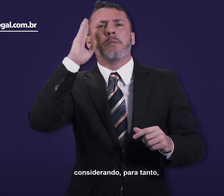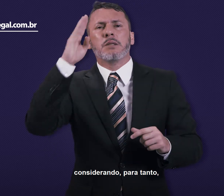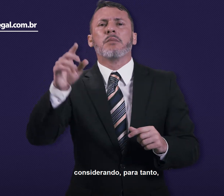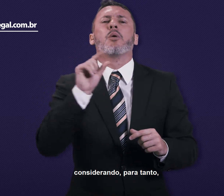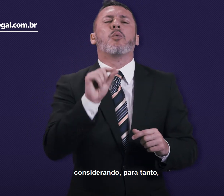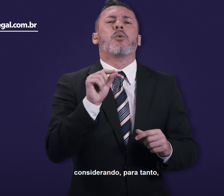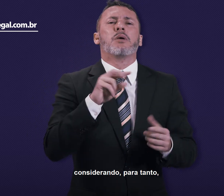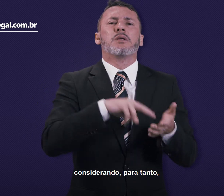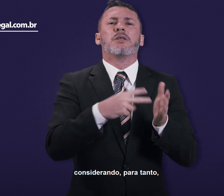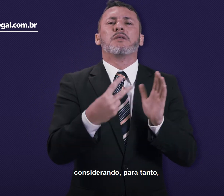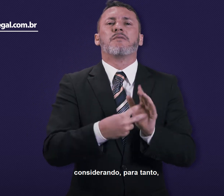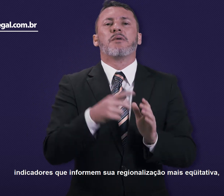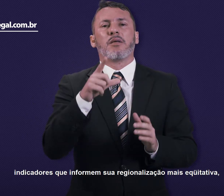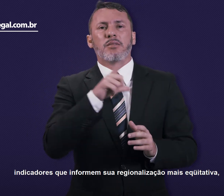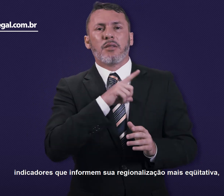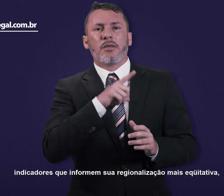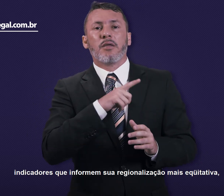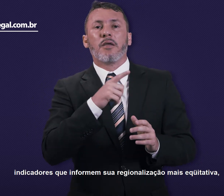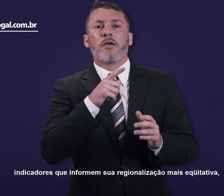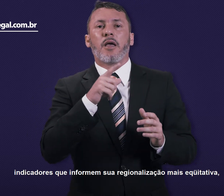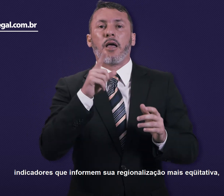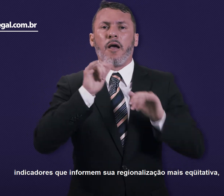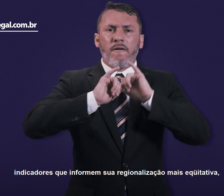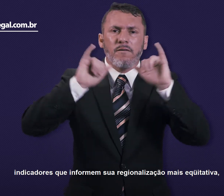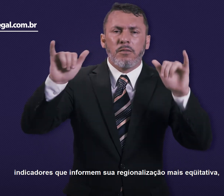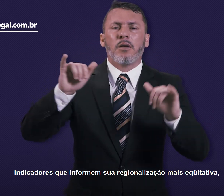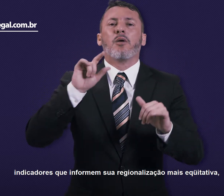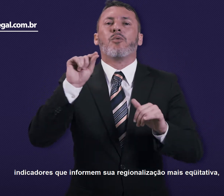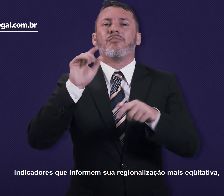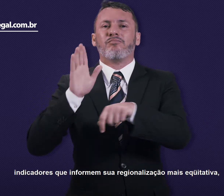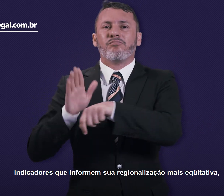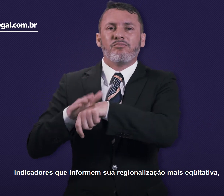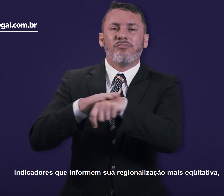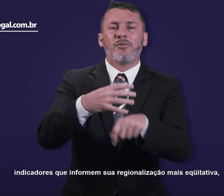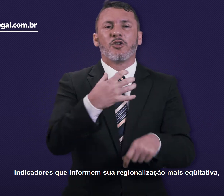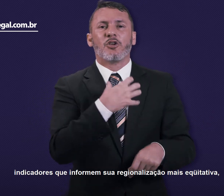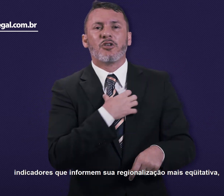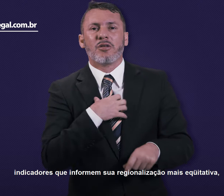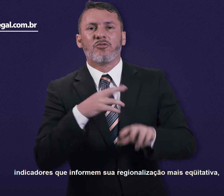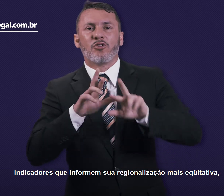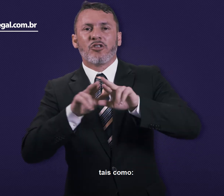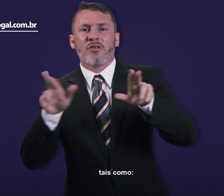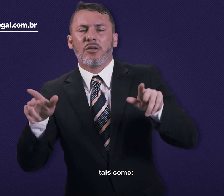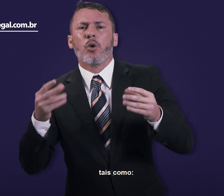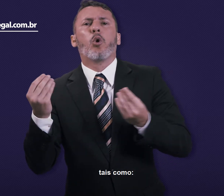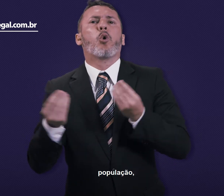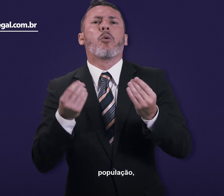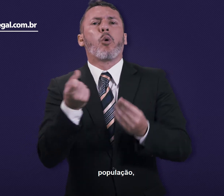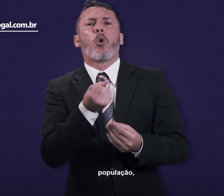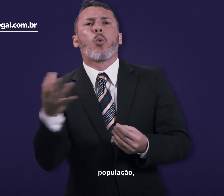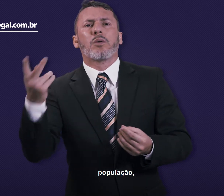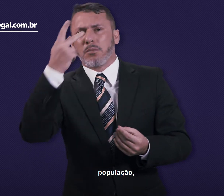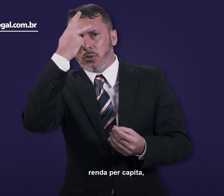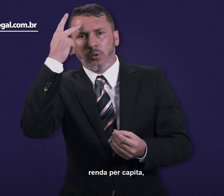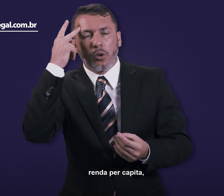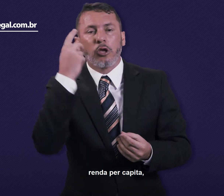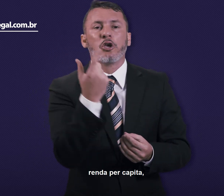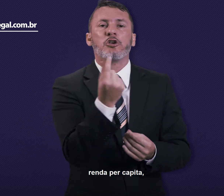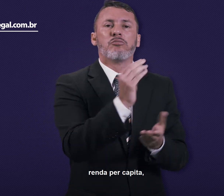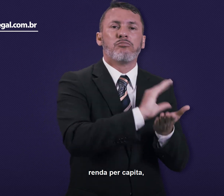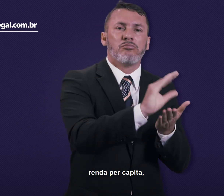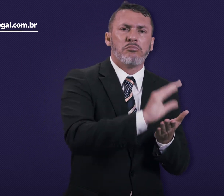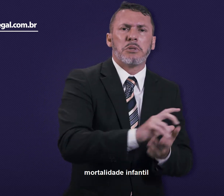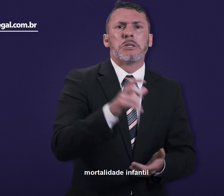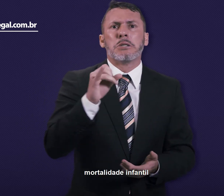Federal, considerando, para tanto, indicadores que informem sua regionalização mais equitativa, tais como população, renda